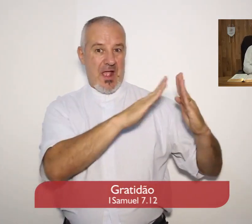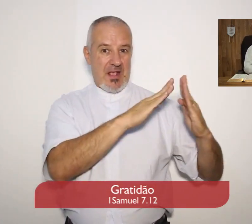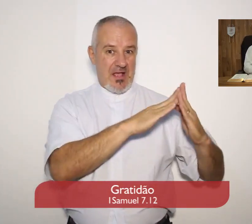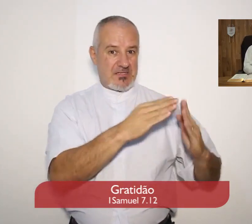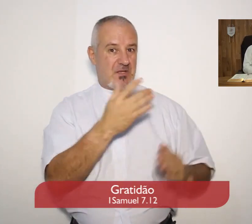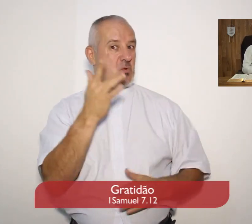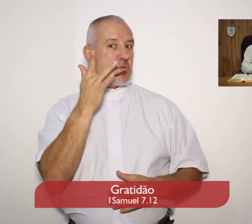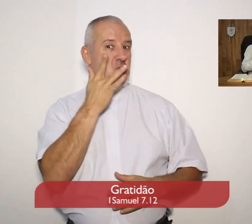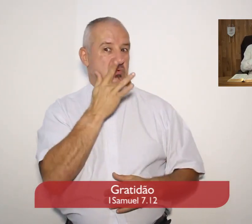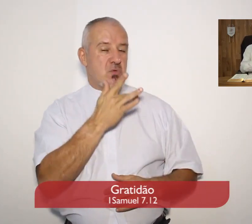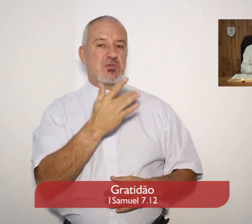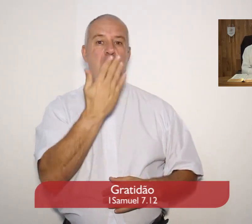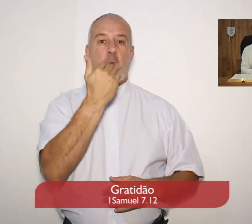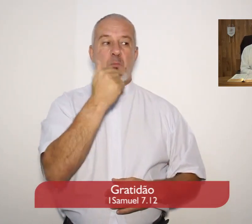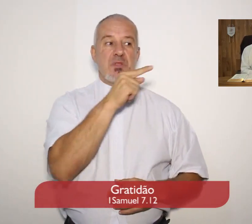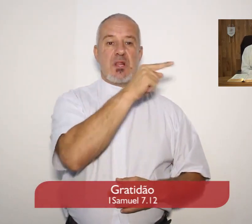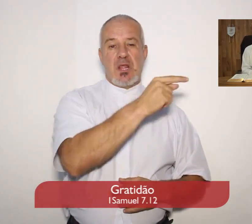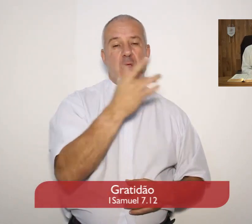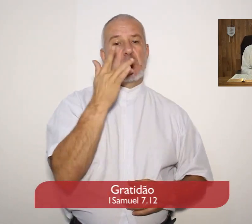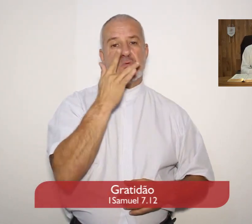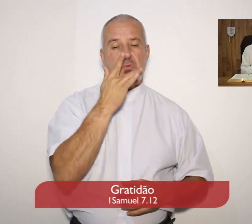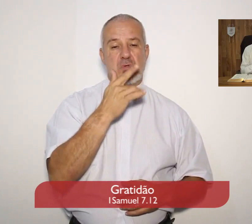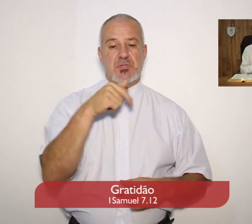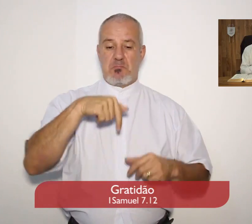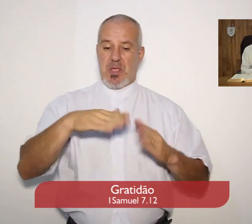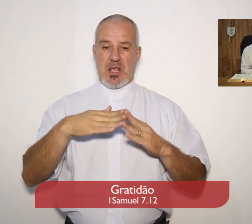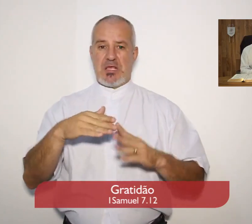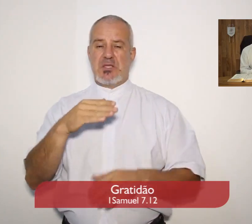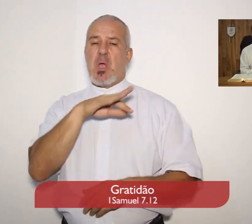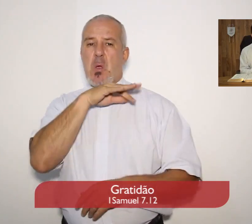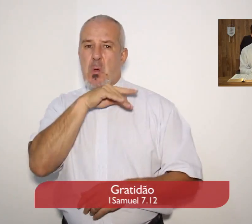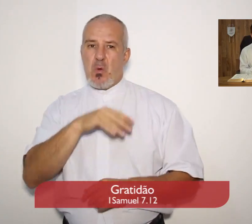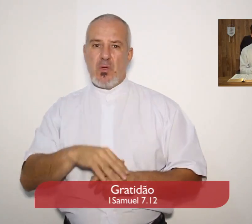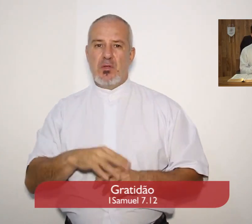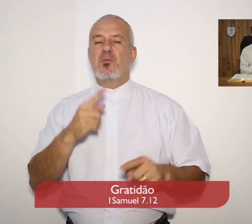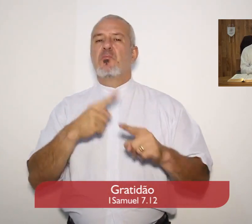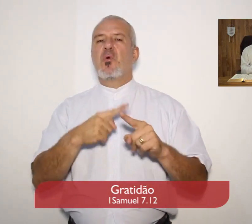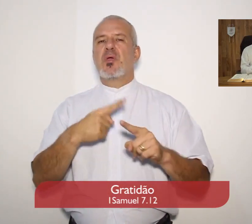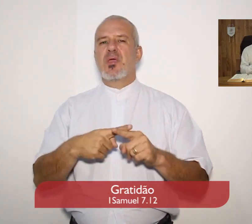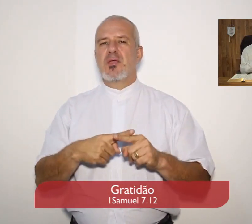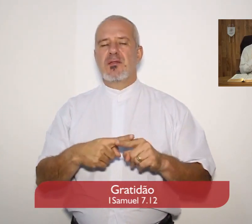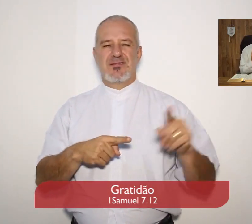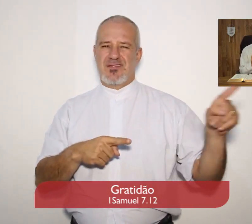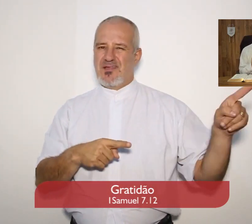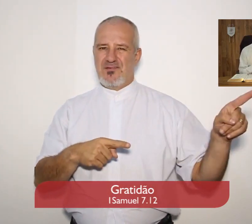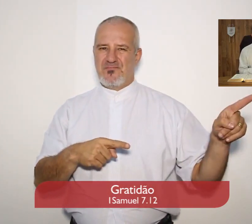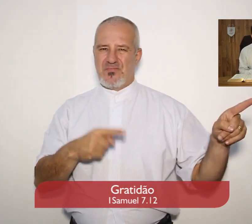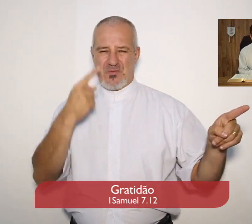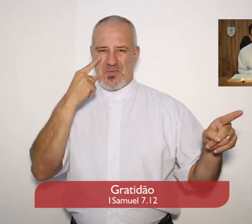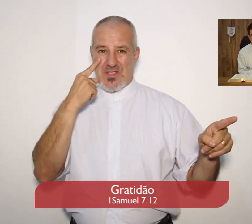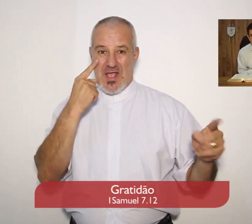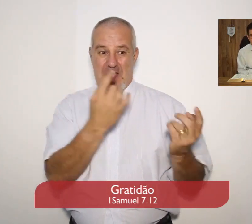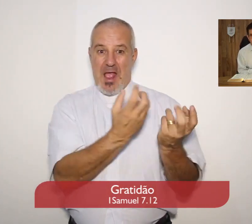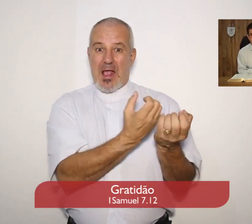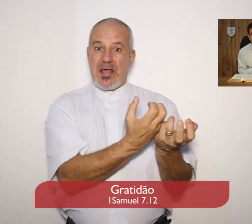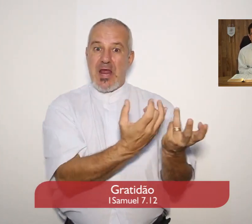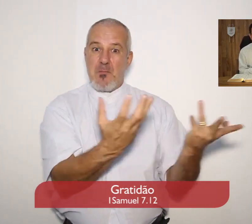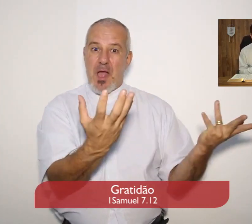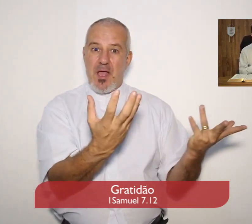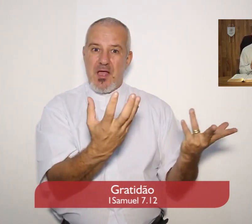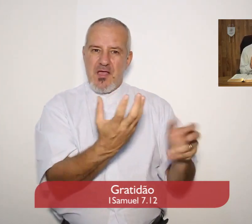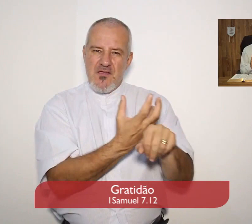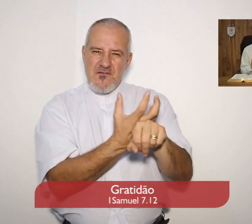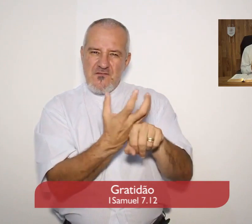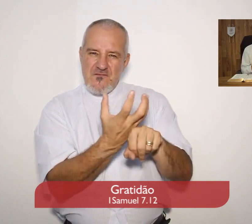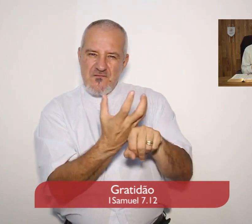verde. Você sabe por quê? Ela é mais verde porque ela é de plástico, não é isso? É